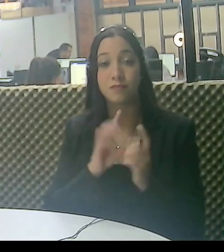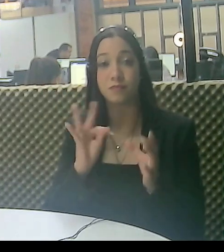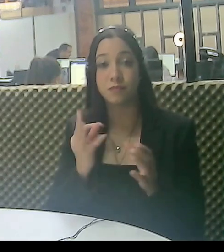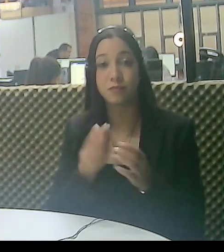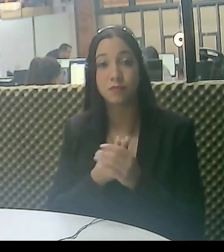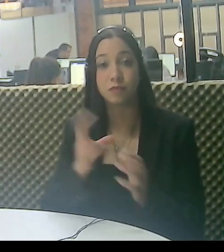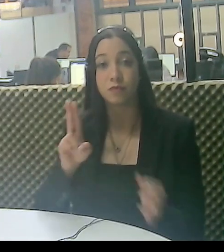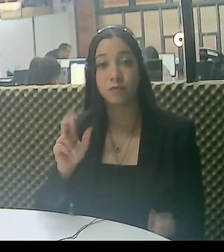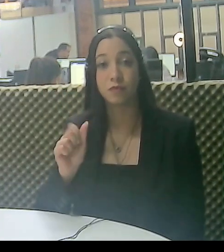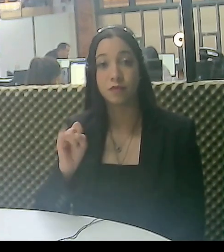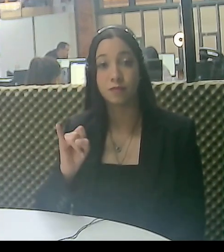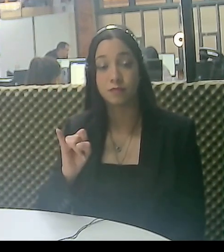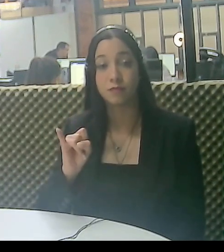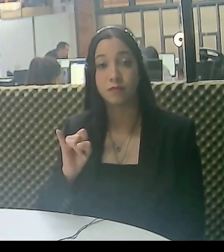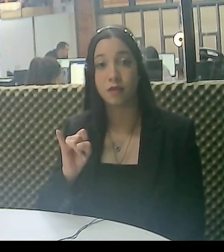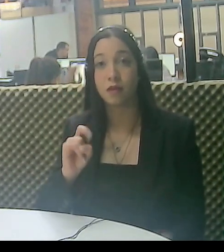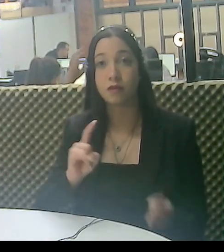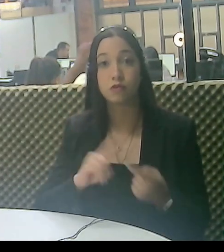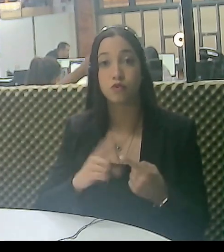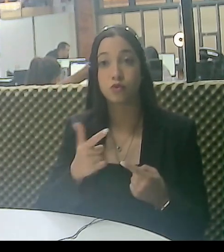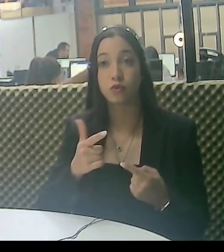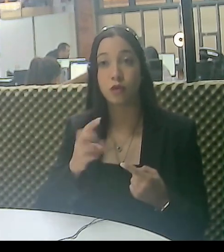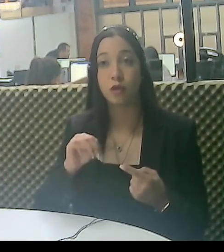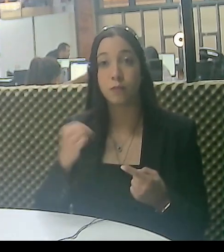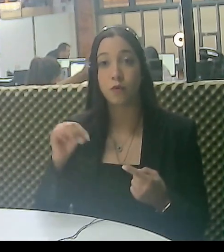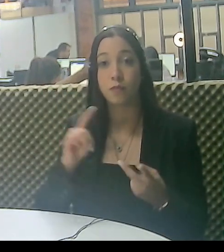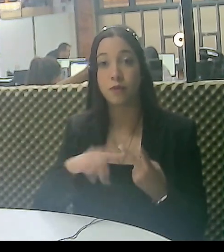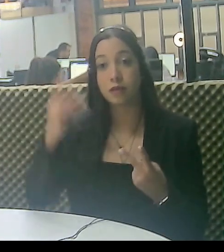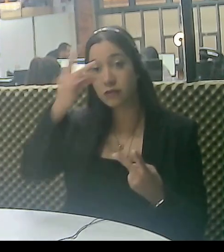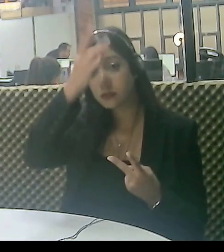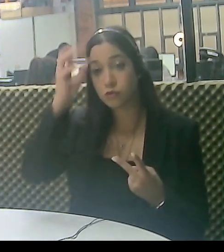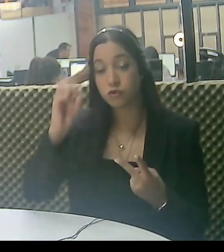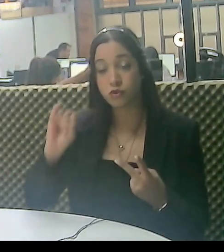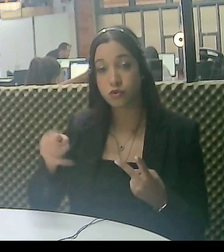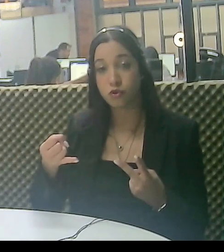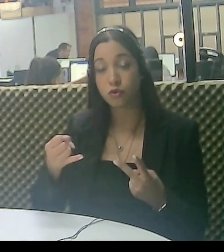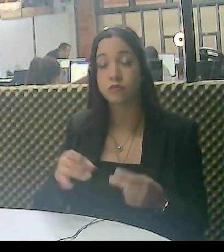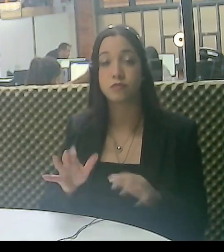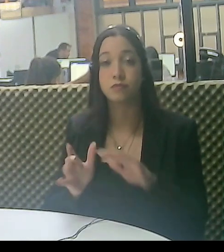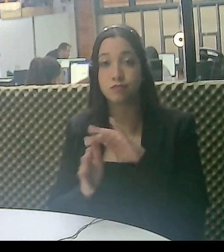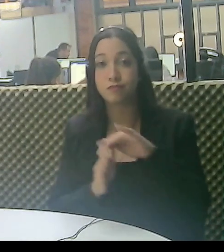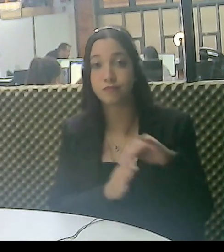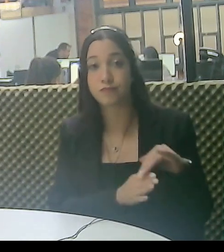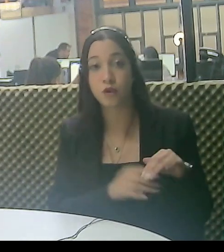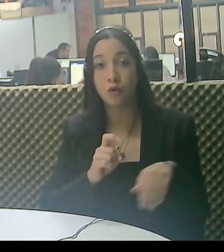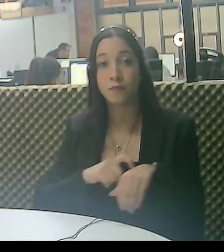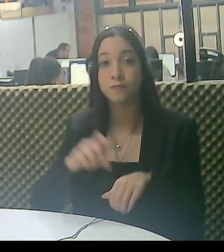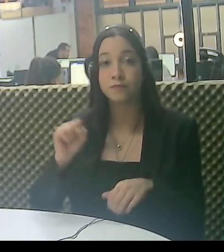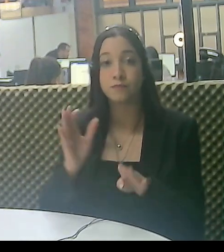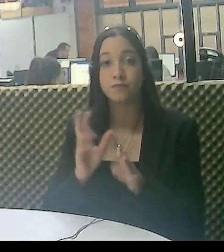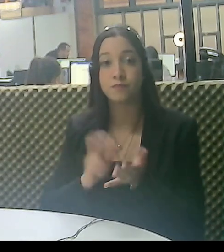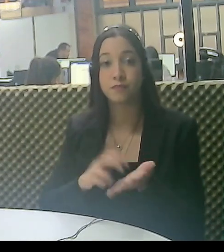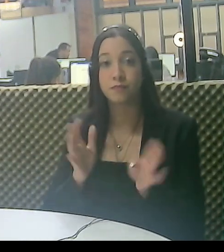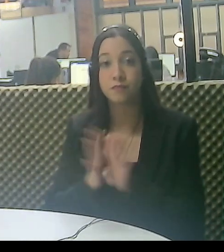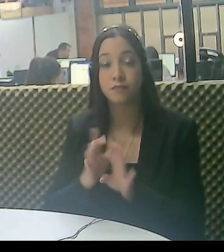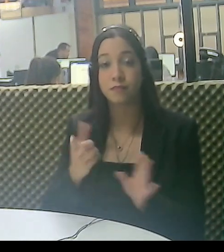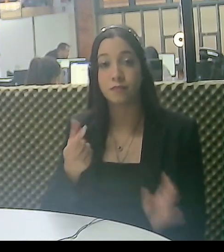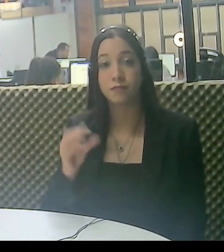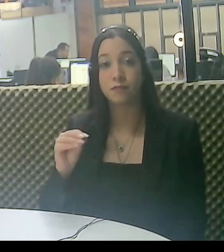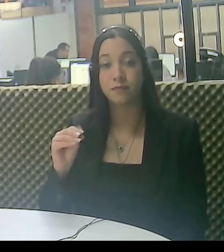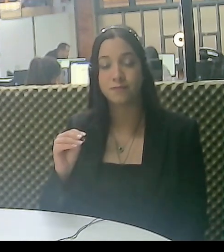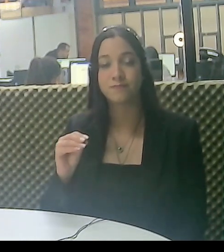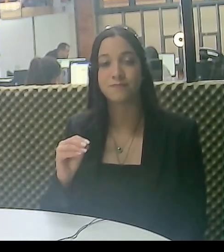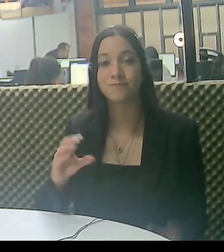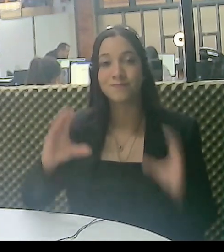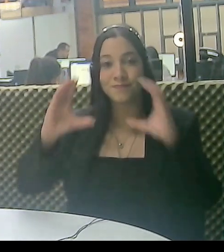integrado, as UAIs, exceto Morumbi e São Jorge, as vacinações são feitas também das 8 da manhã às 8 da noite.